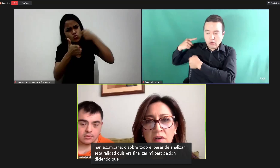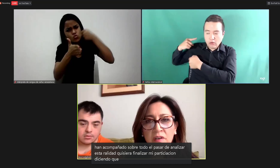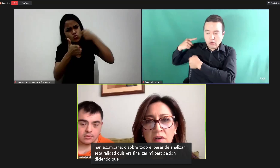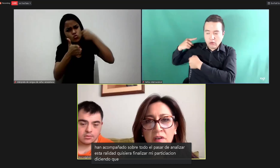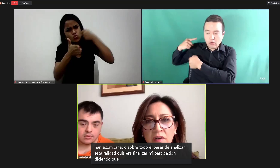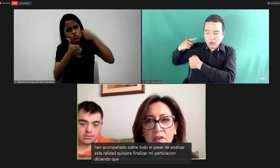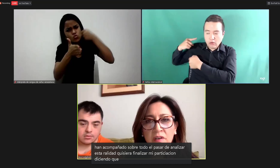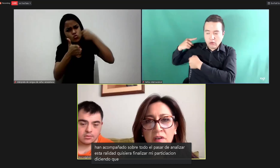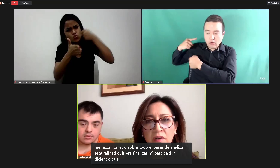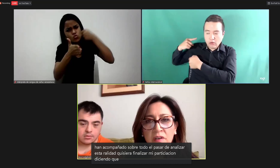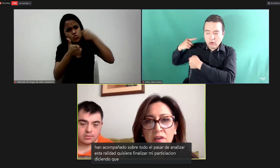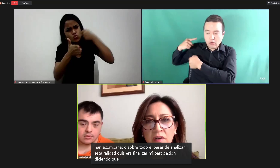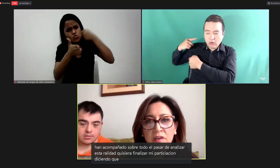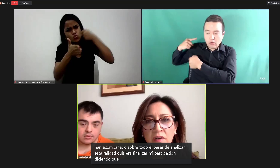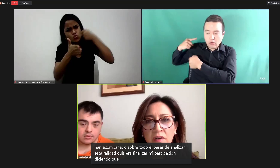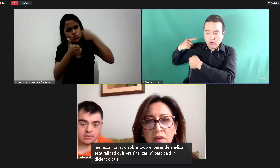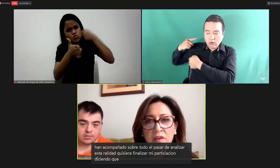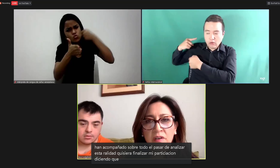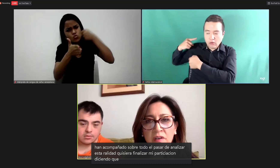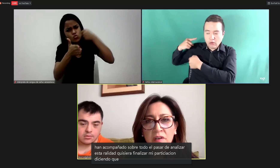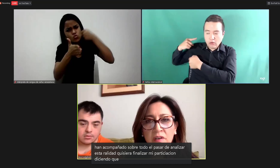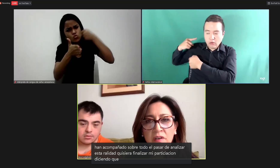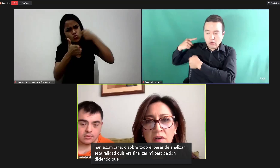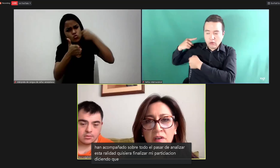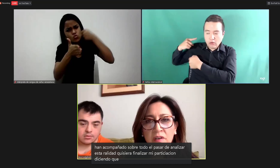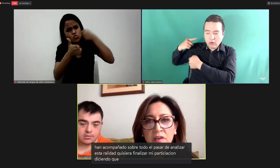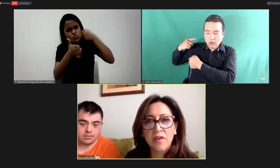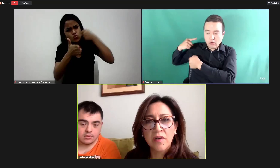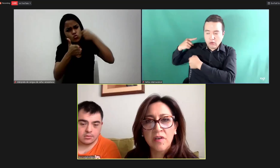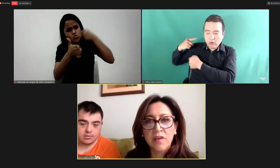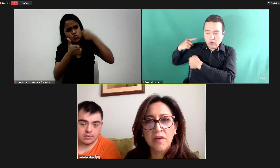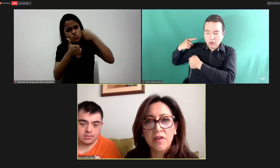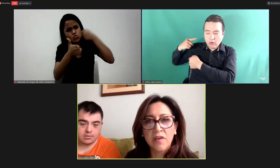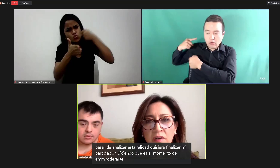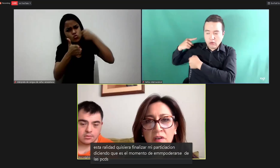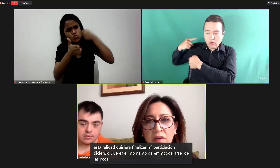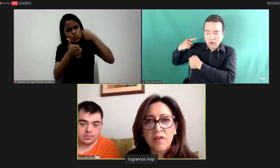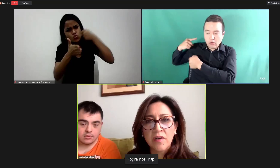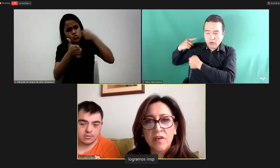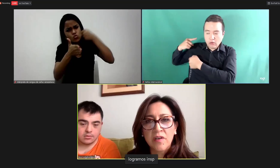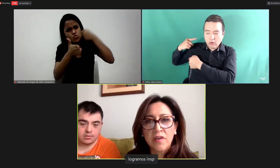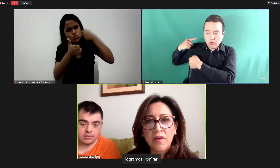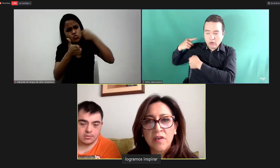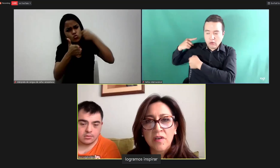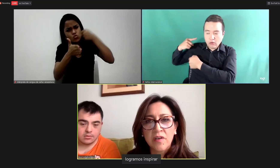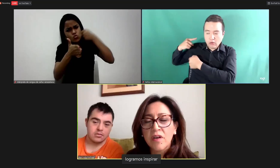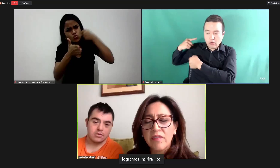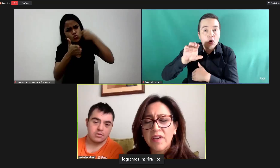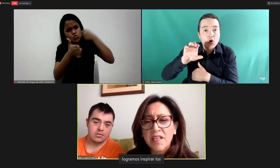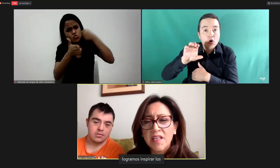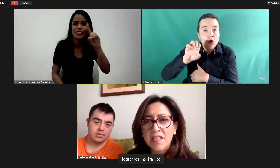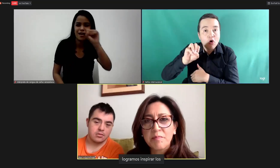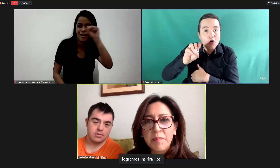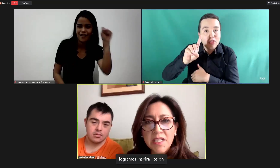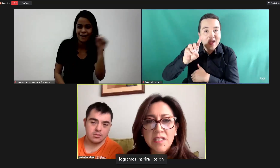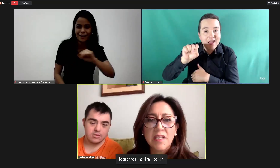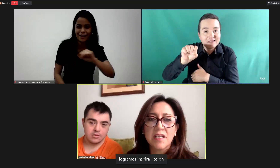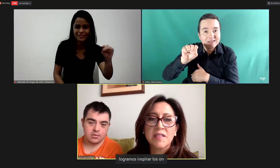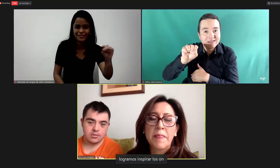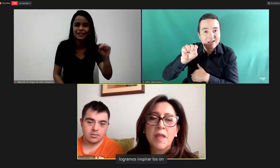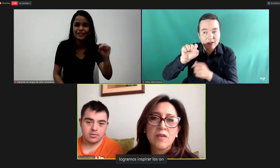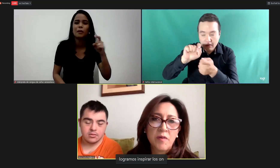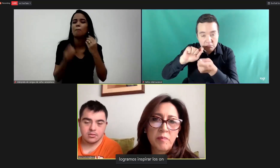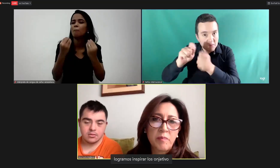primera vez logró inspirar y volcar a esos objetivos de desarrollo sostenible con referencias